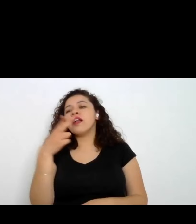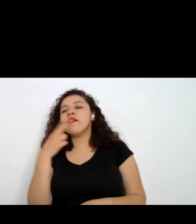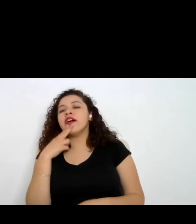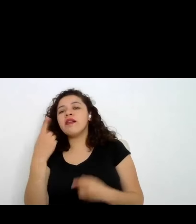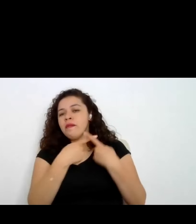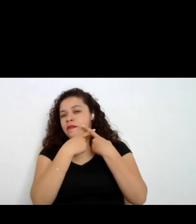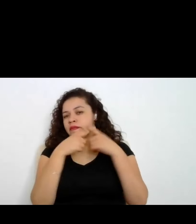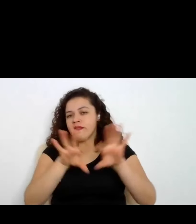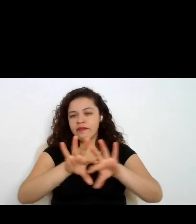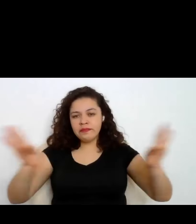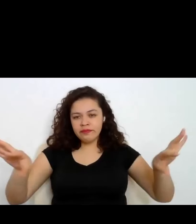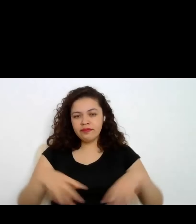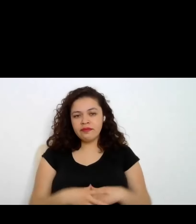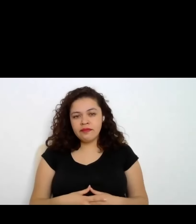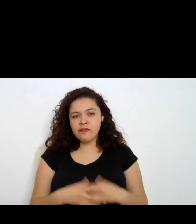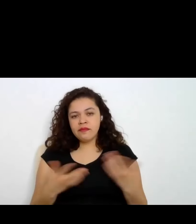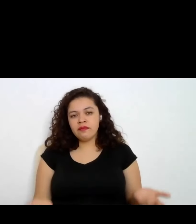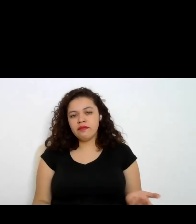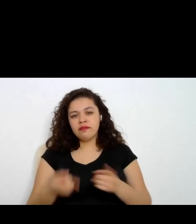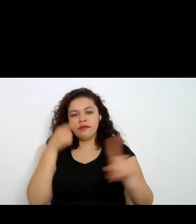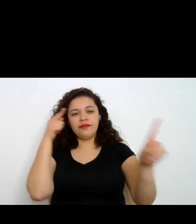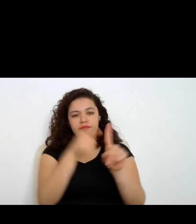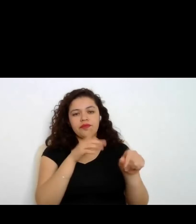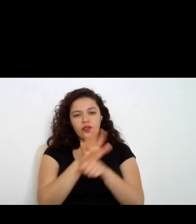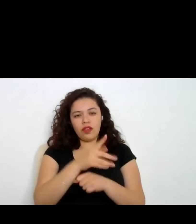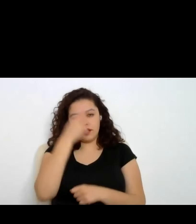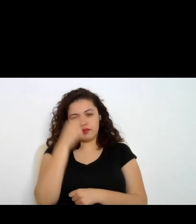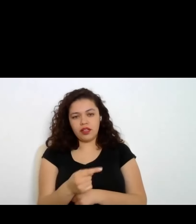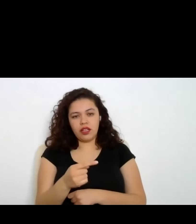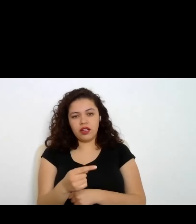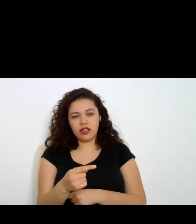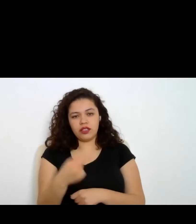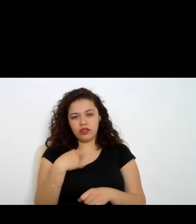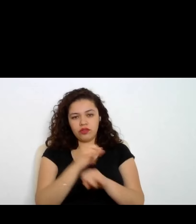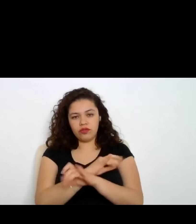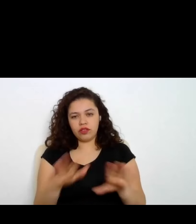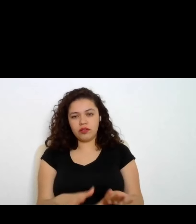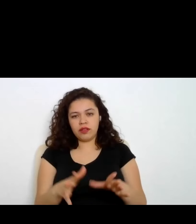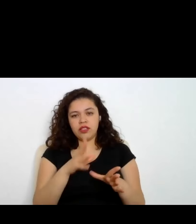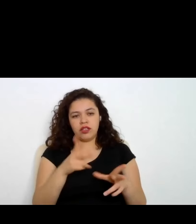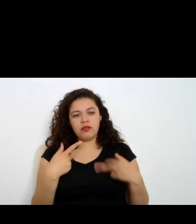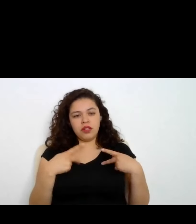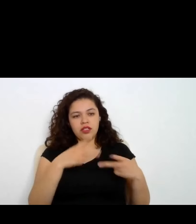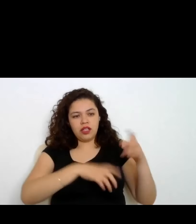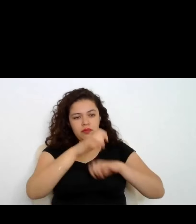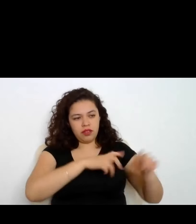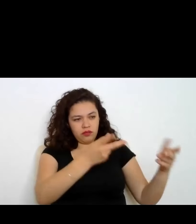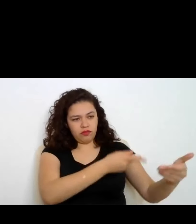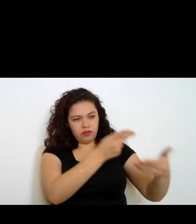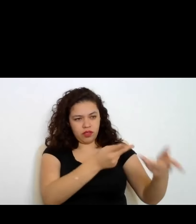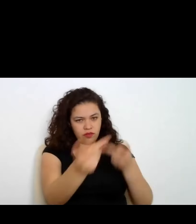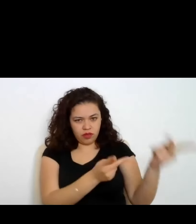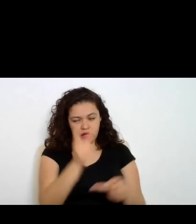distintas. La finalidad por la cual recabo los datos de un empleado no son las mismas de